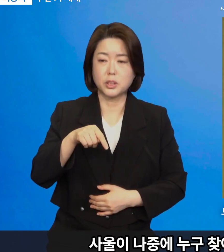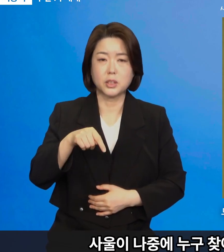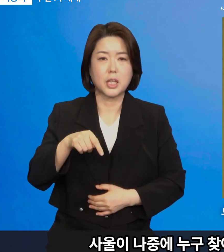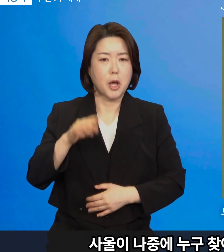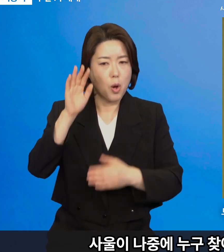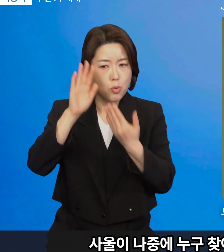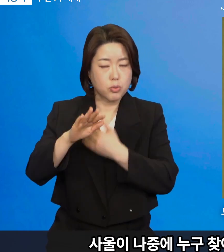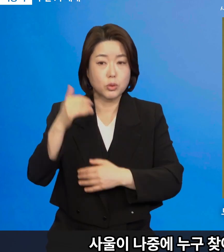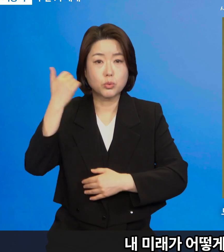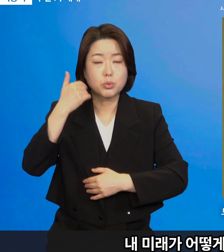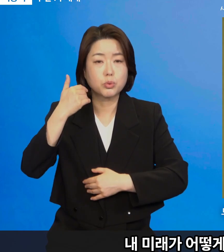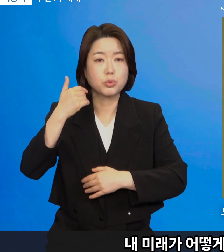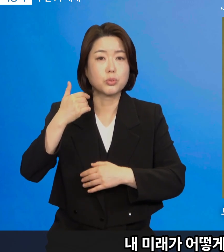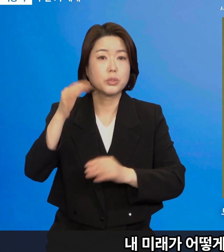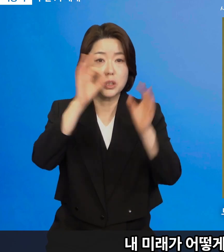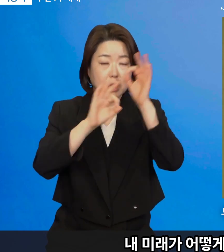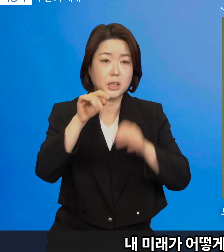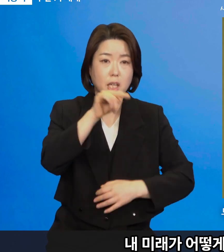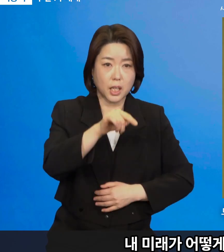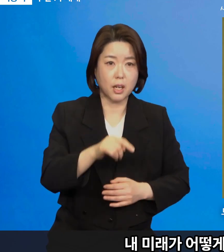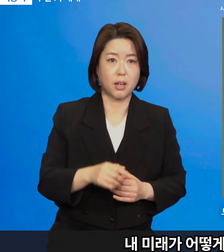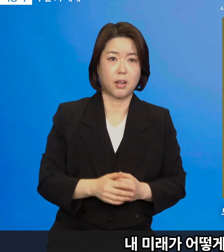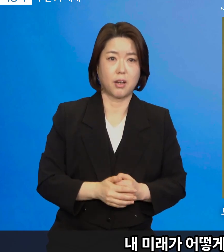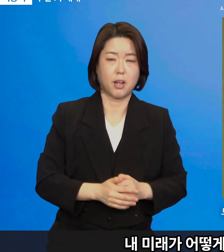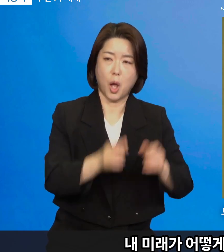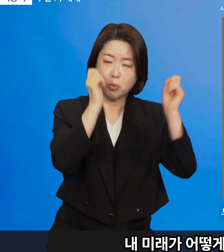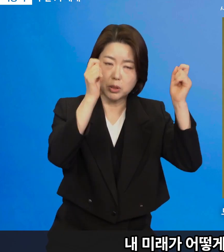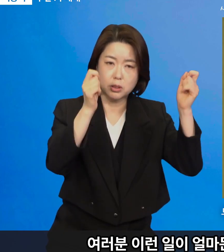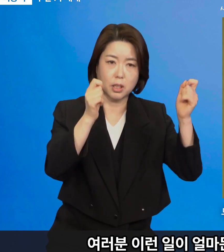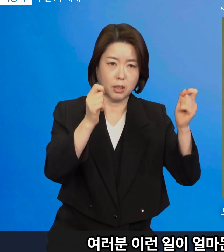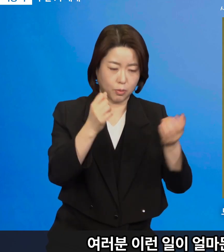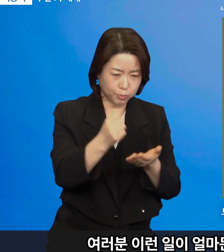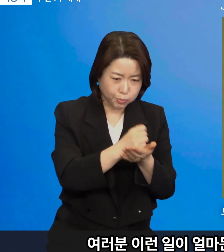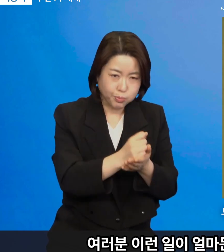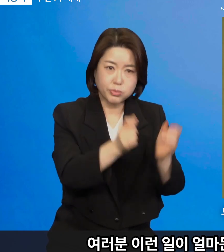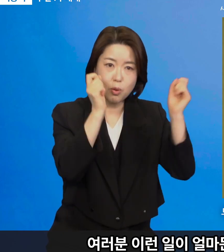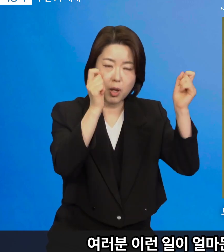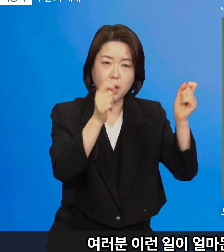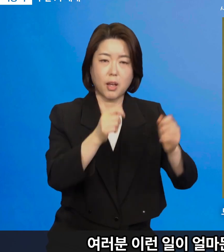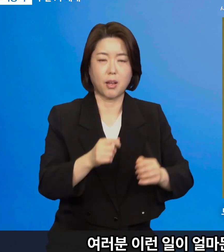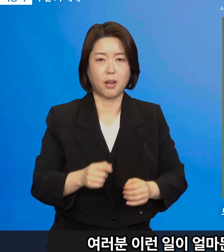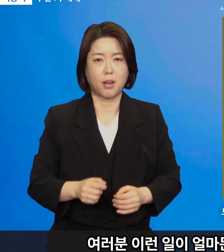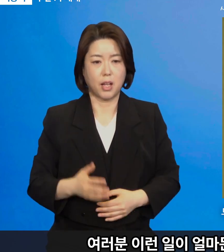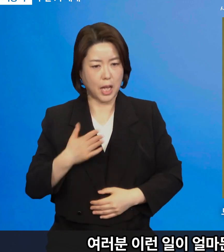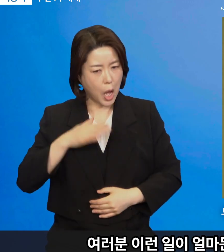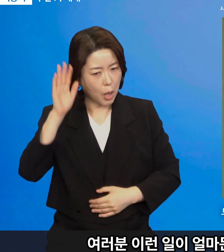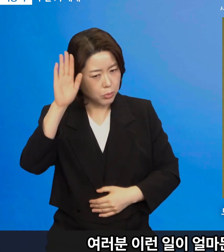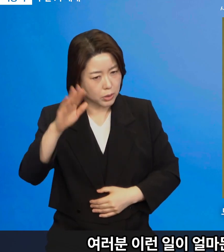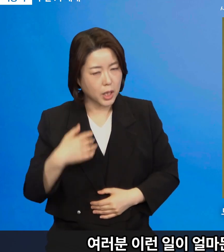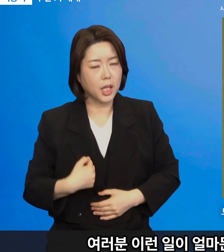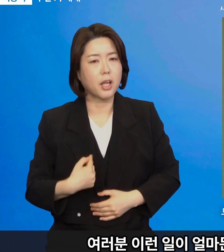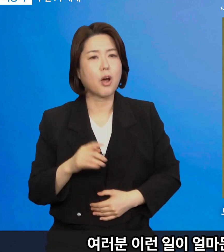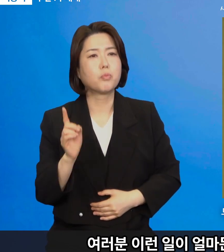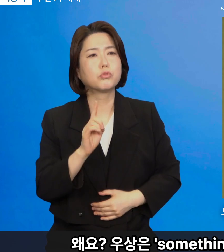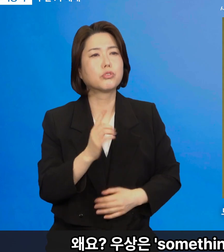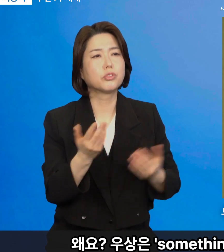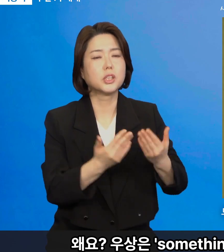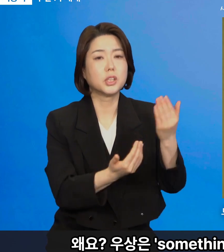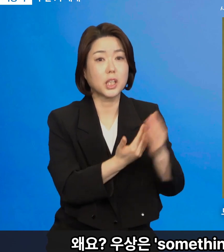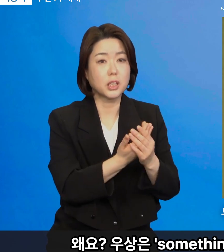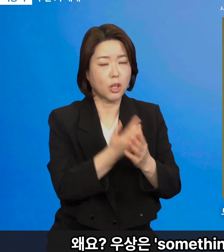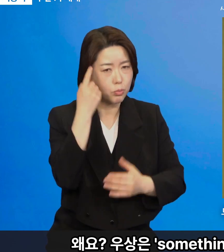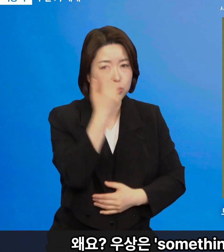찾아갑니다. 내 미래가 어떻게 되느냐 이거예요. 여러분 이런 일이 얼마든지 벌어질 수가 있어요.